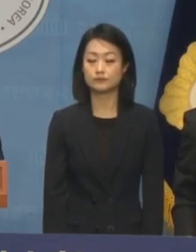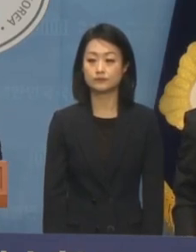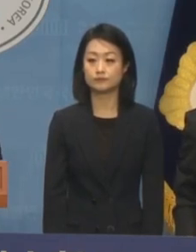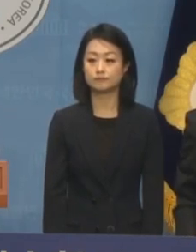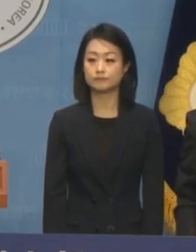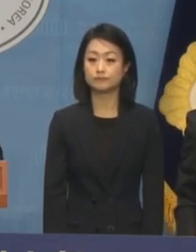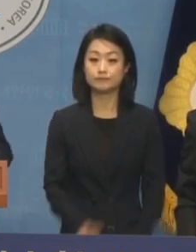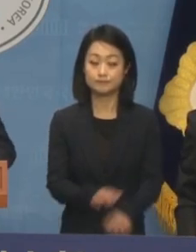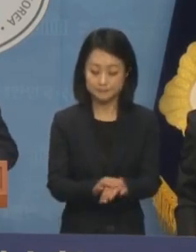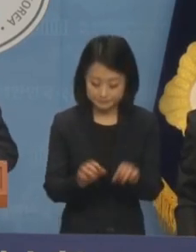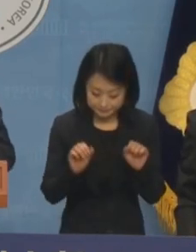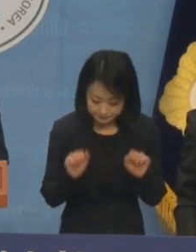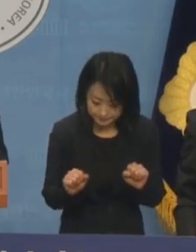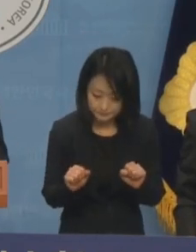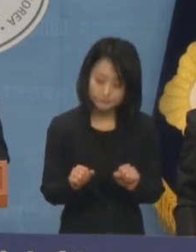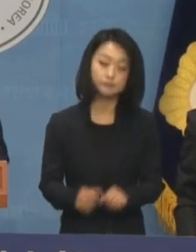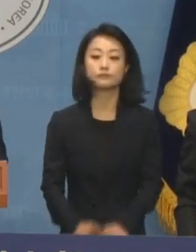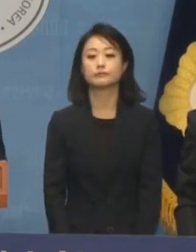네, 안녕하십니까.